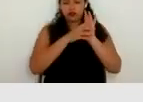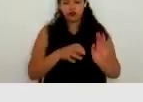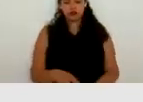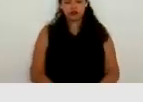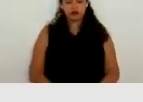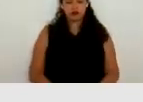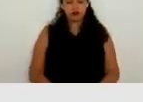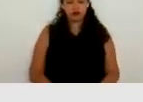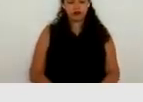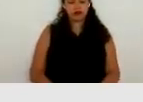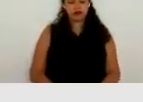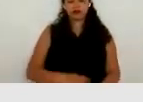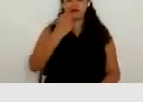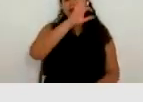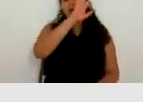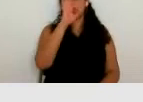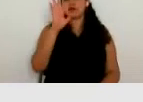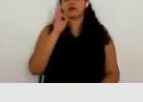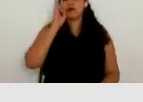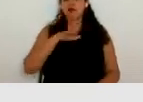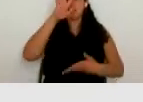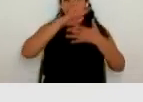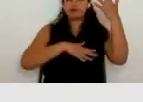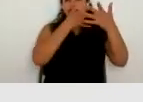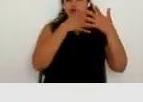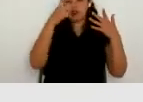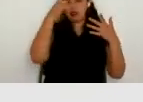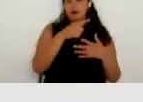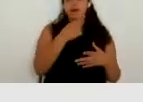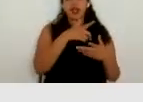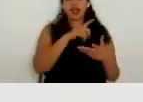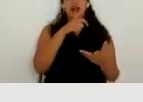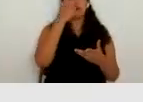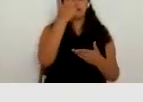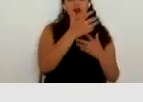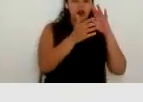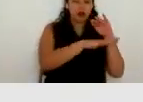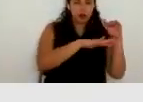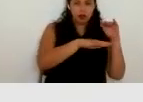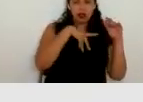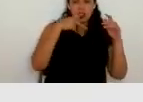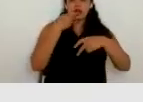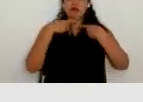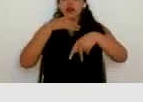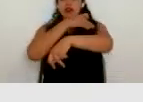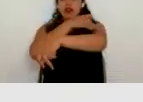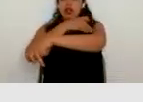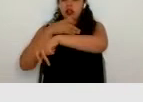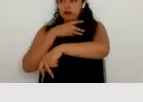aquí están todos los porcentajes y aquí está de nuevo la tabla de salarios mínimos contra el número de integrantes de la familia